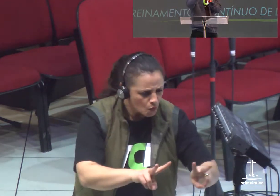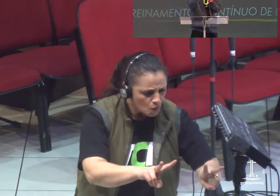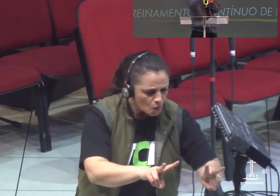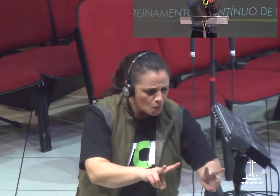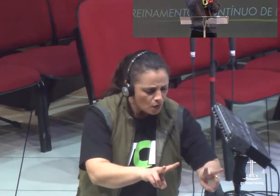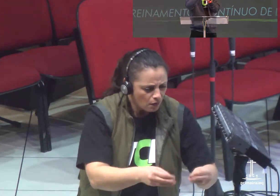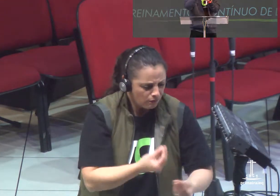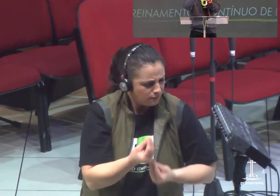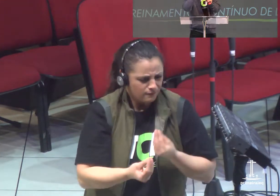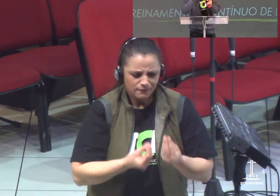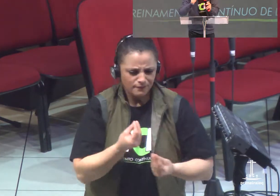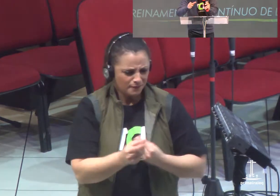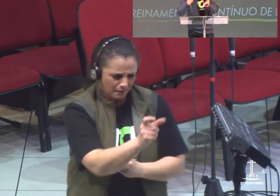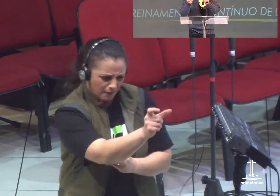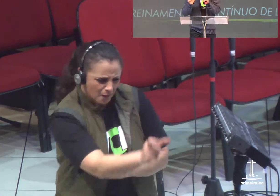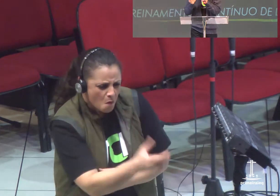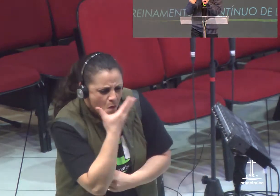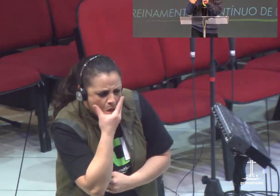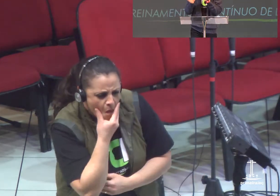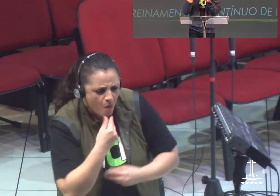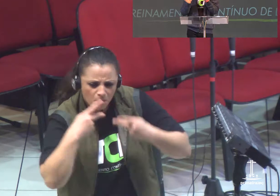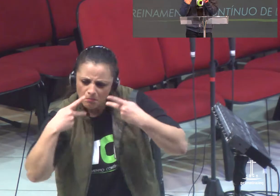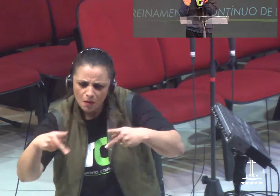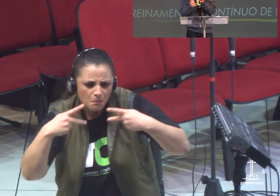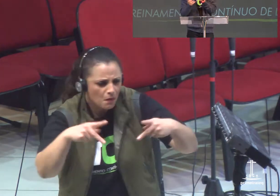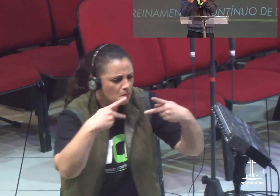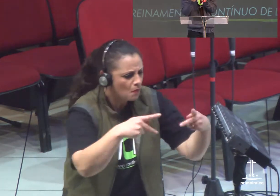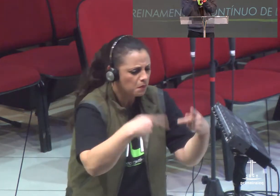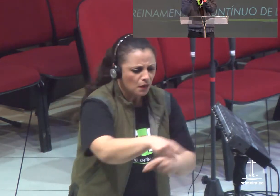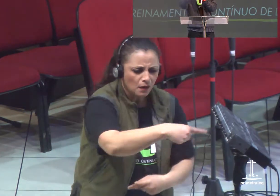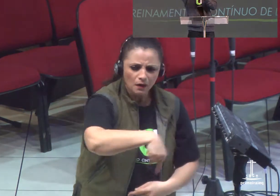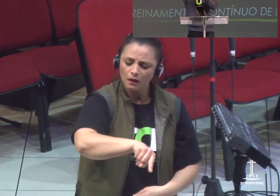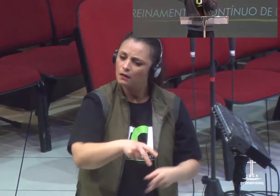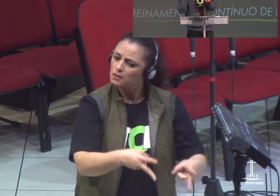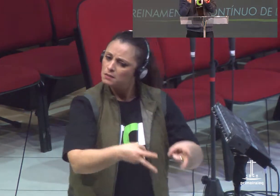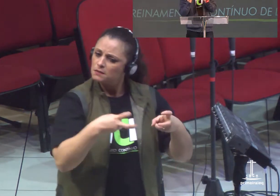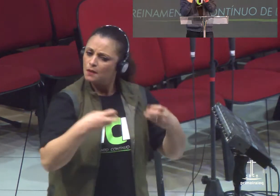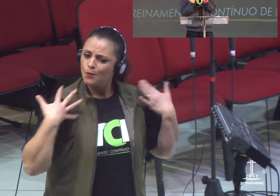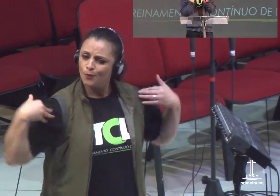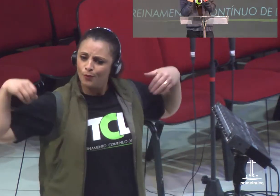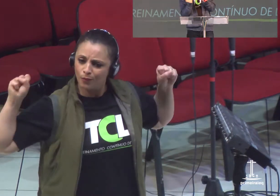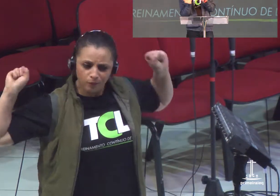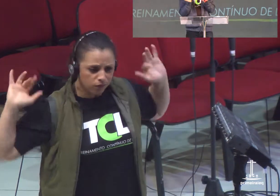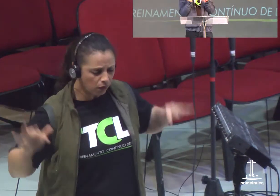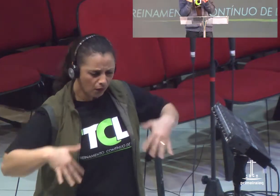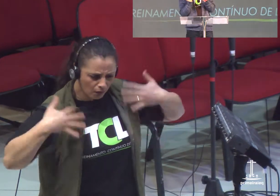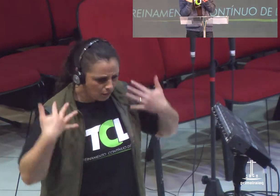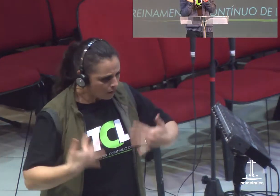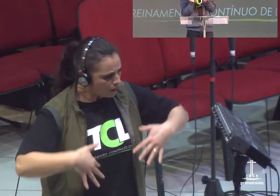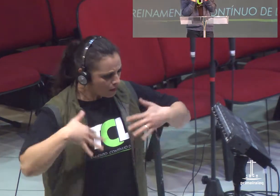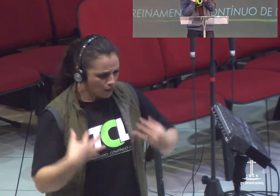nessa questão da pregação do Evangelho. Eles prescrutaram